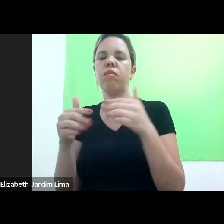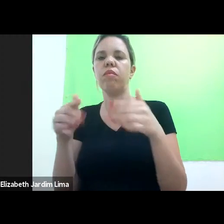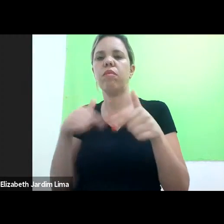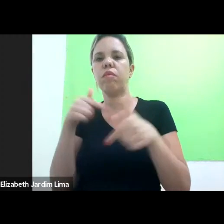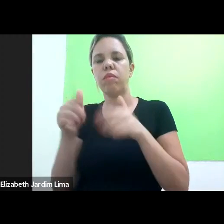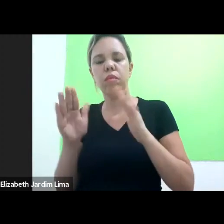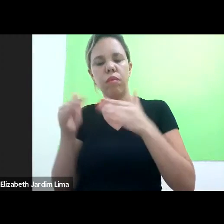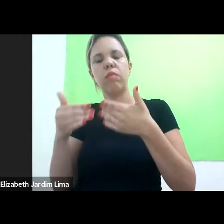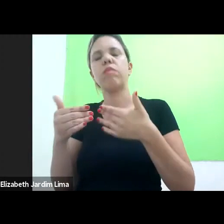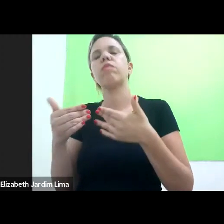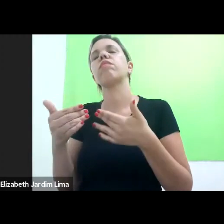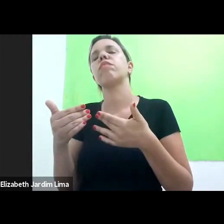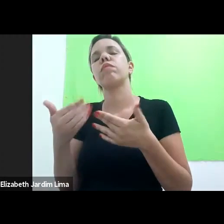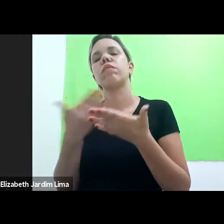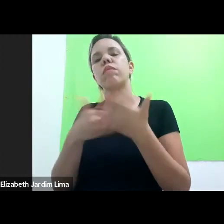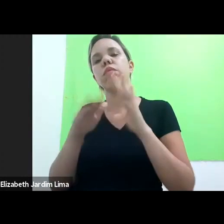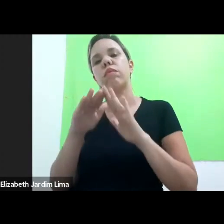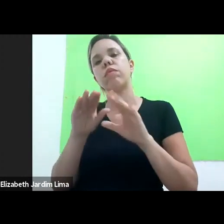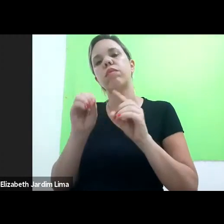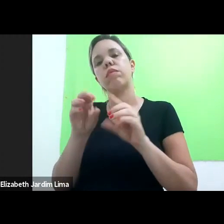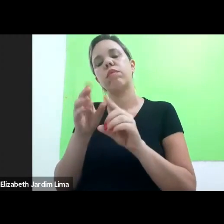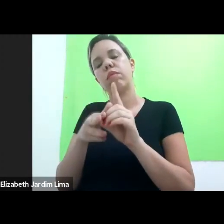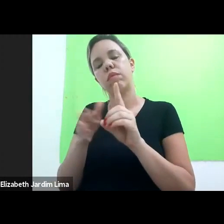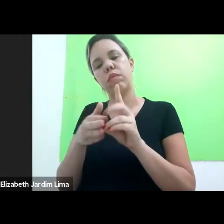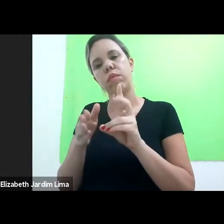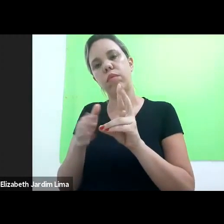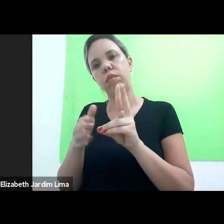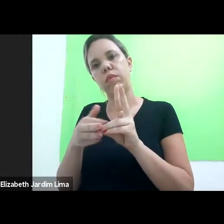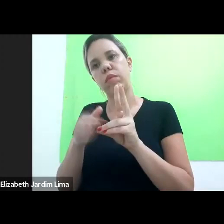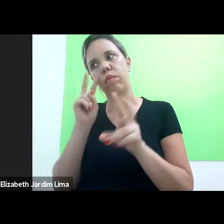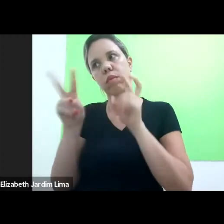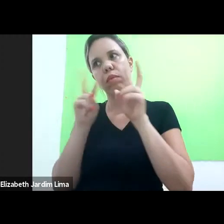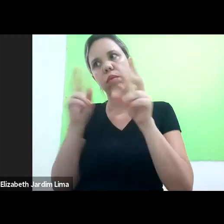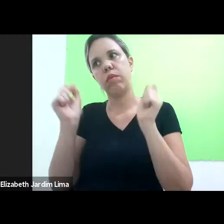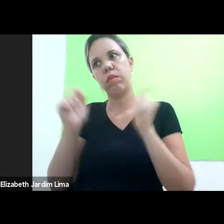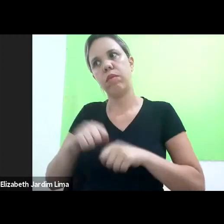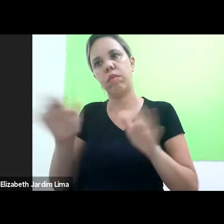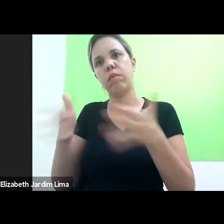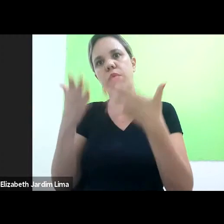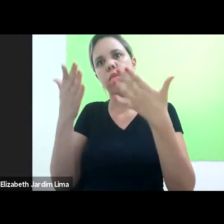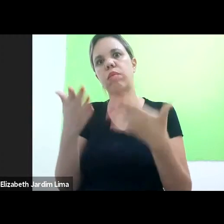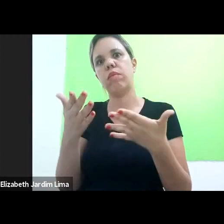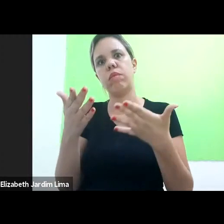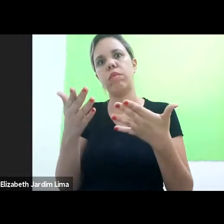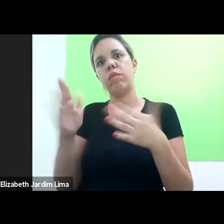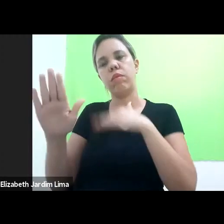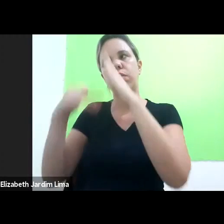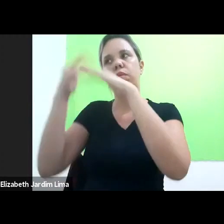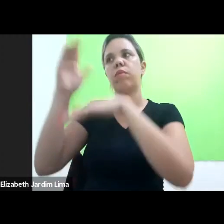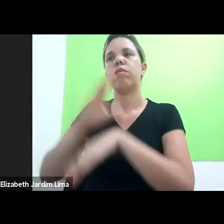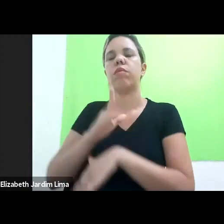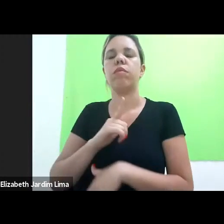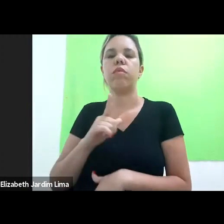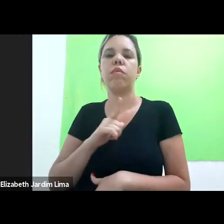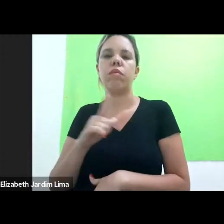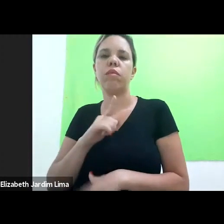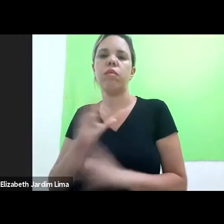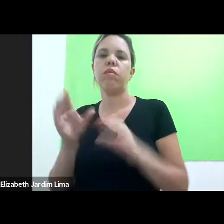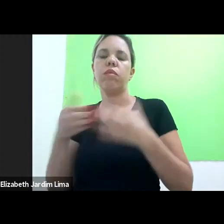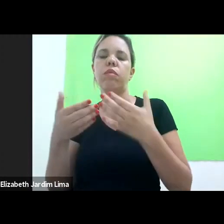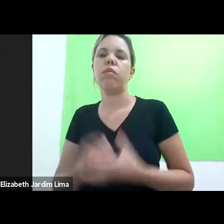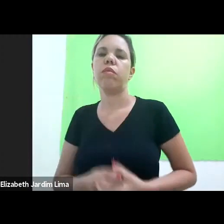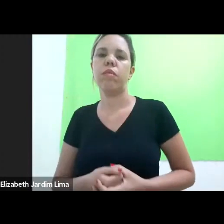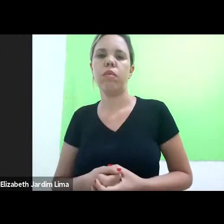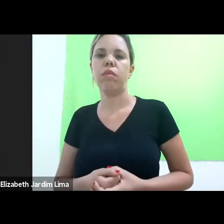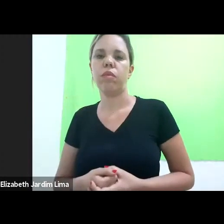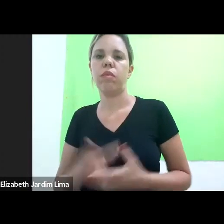à educação escolar indígena. Então, eu fui vendo o que eu poderia contribuir para além do que já tinha, né, na comunidade. Uma coisa eu